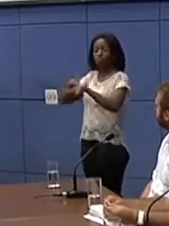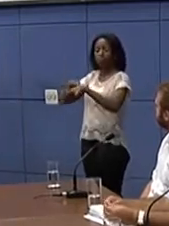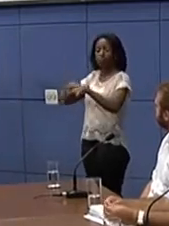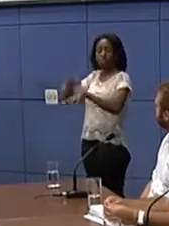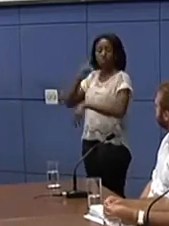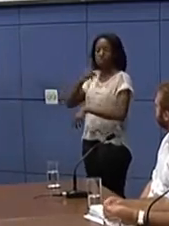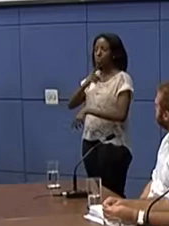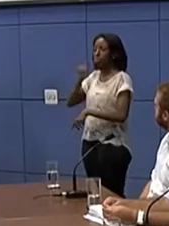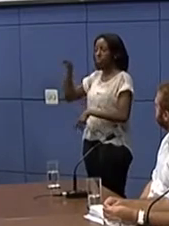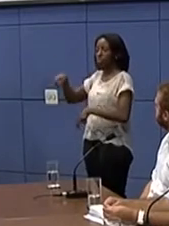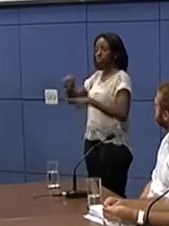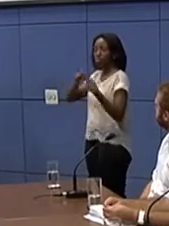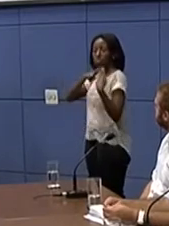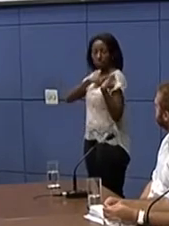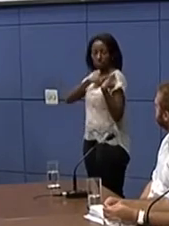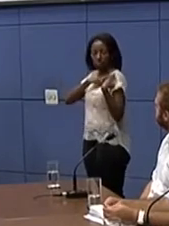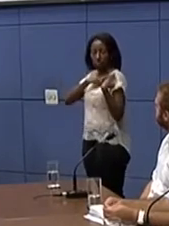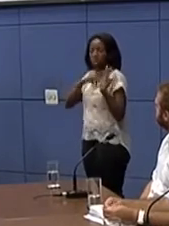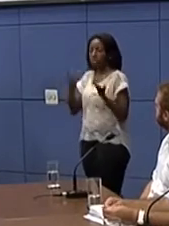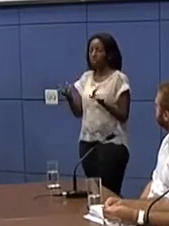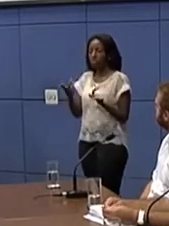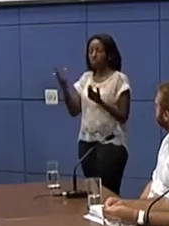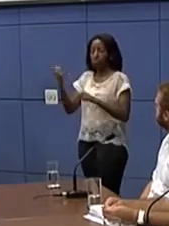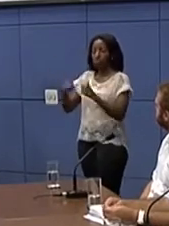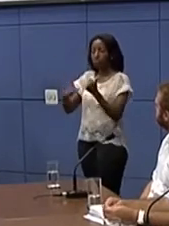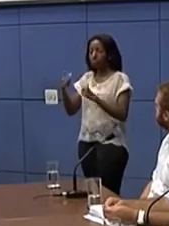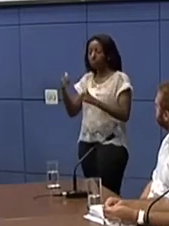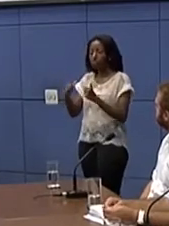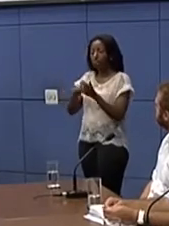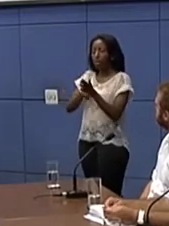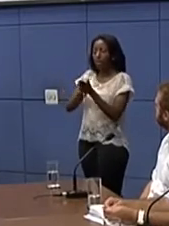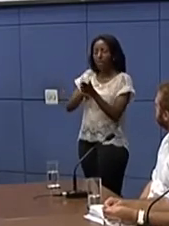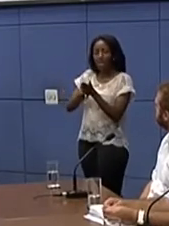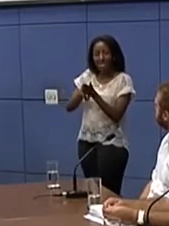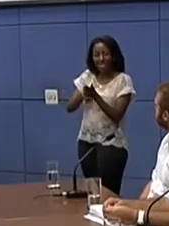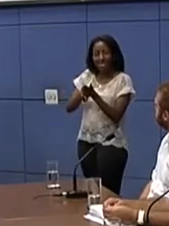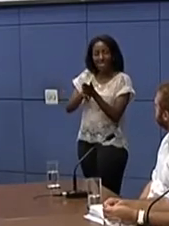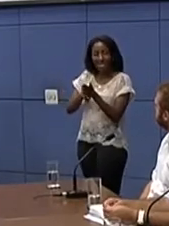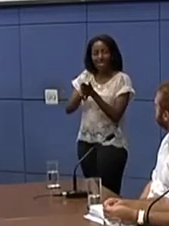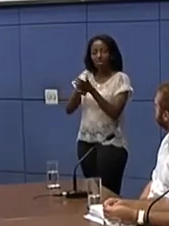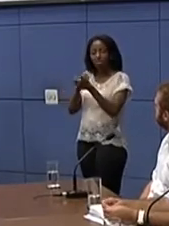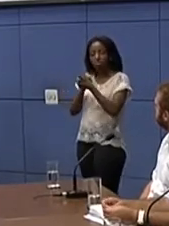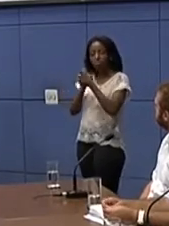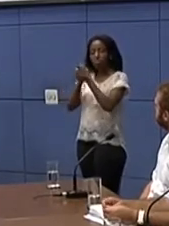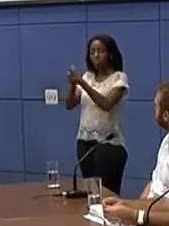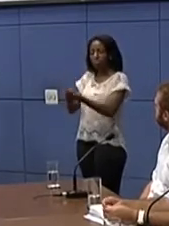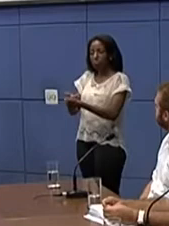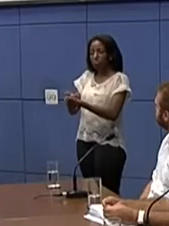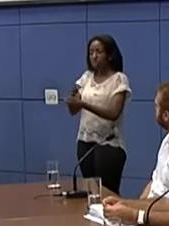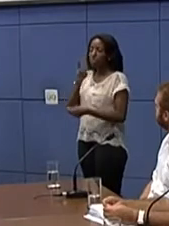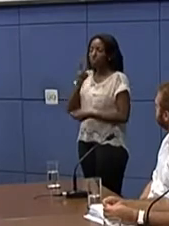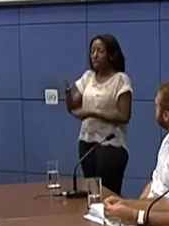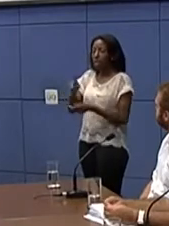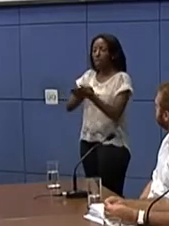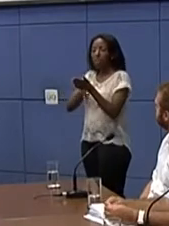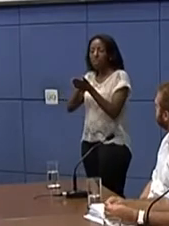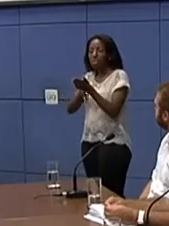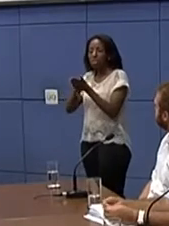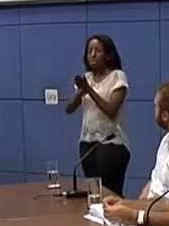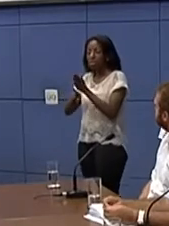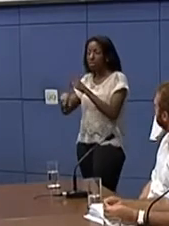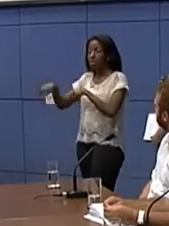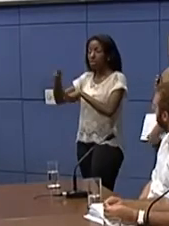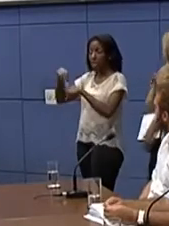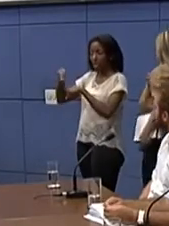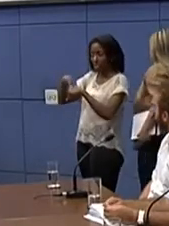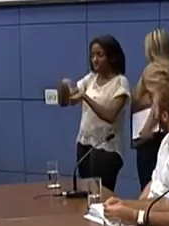sou responsável para analisar as pesquisas, acompanhar e estar de olho tanto nas pesquisas nacionais quanto na internacional